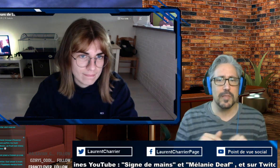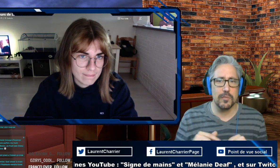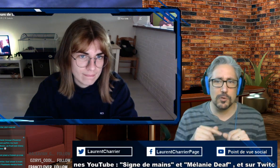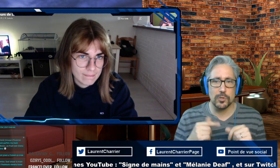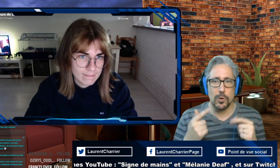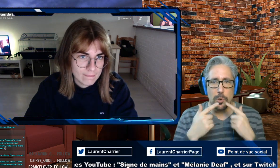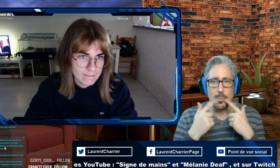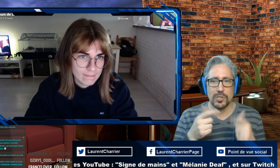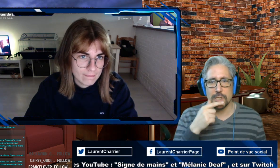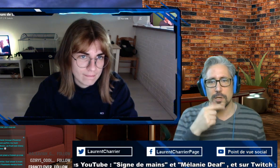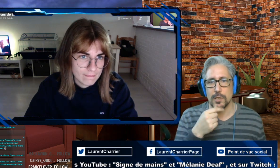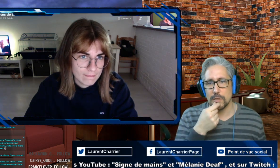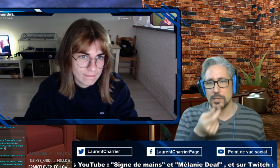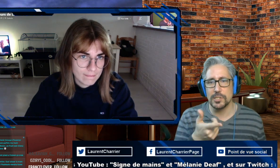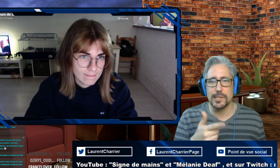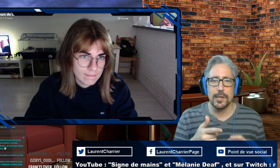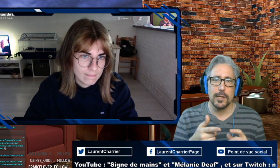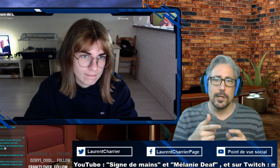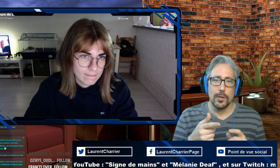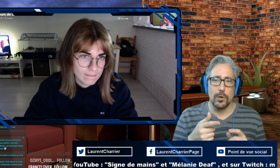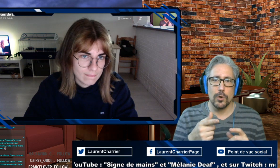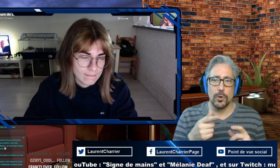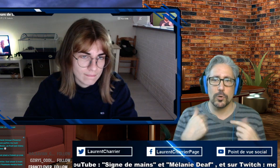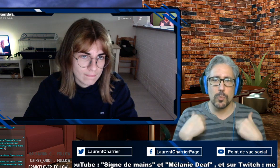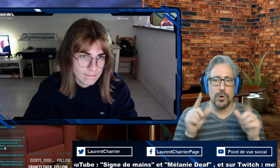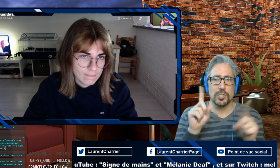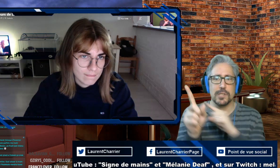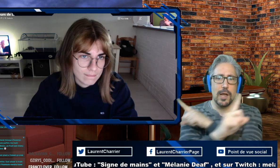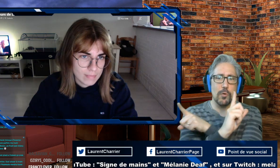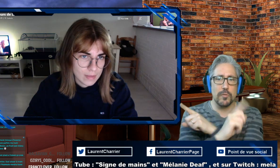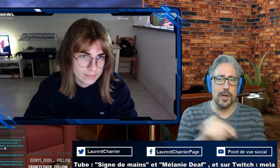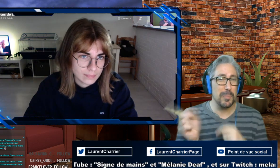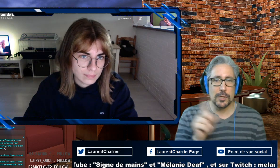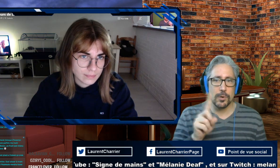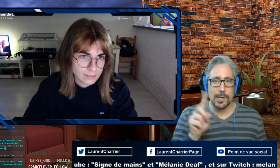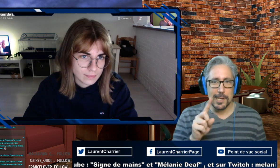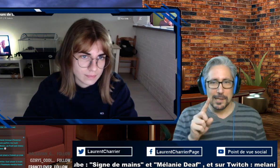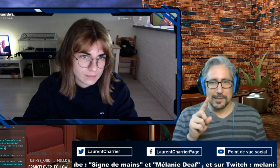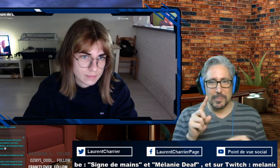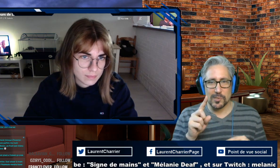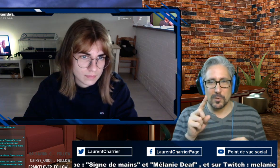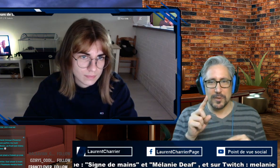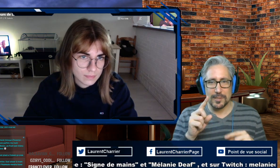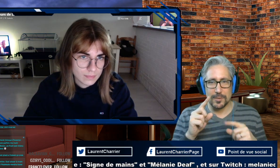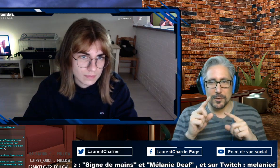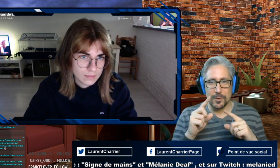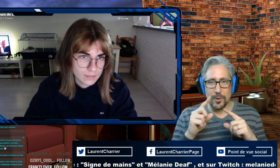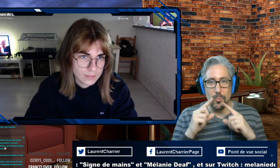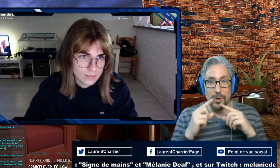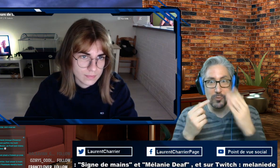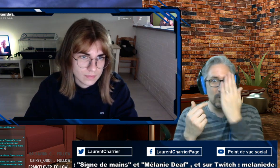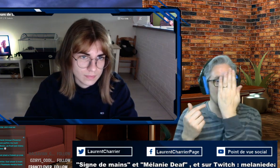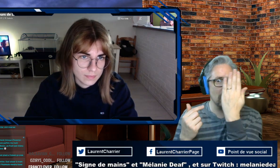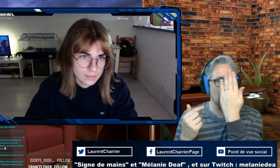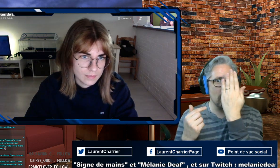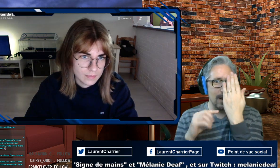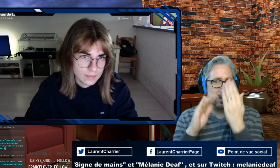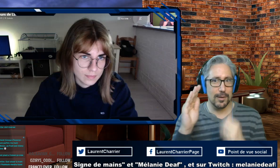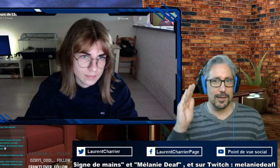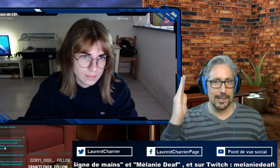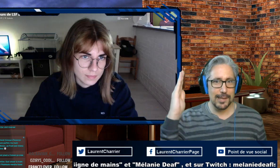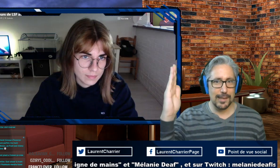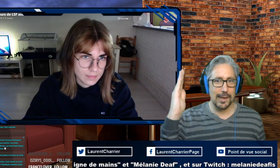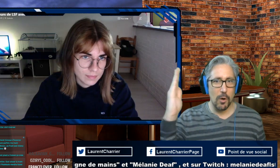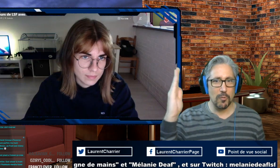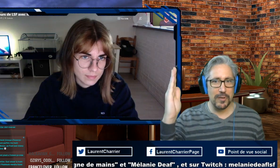dans les lives d'avant. Je disais que moi j'étais à l'envers, mais non, c'est parce qu'en fait, moi je voulais me